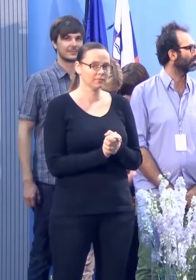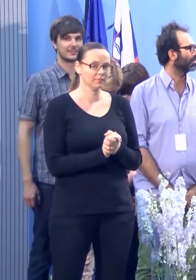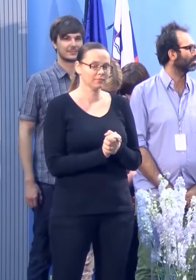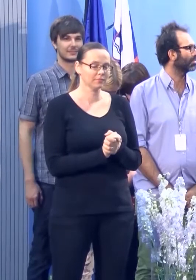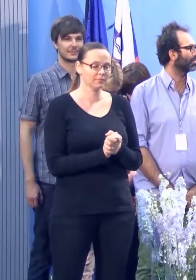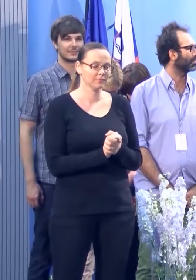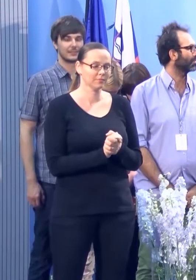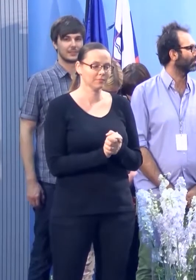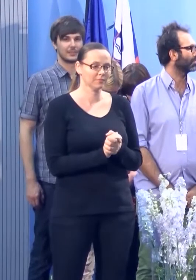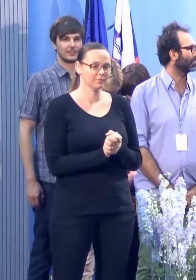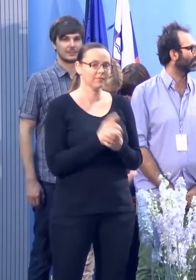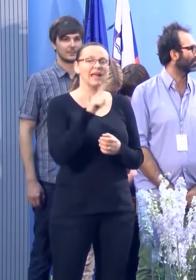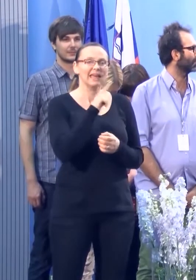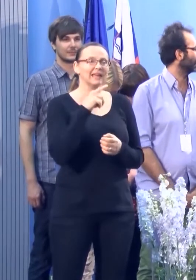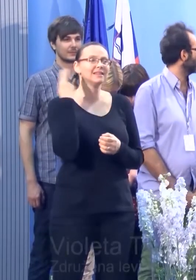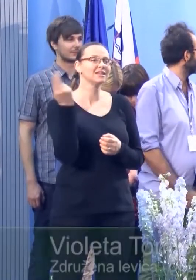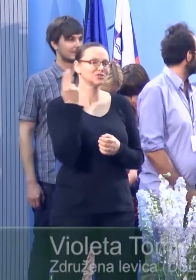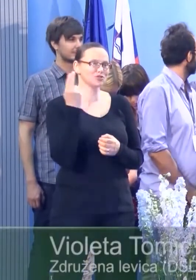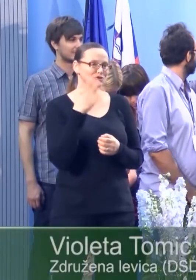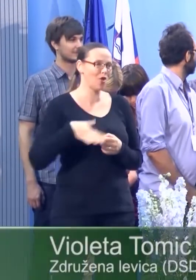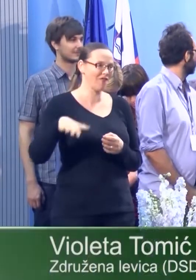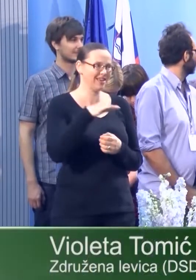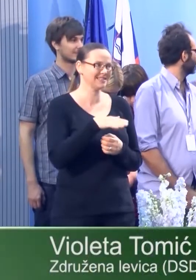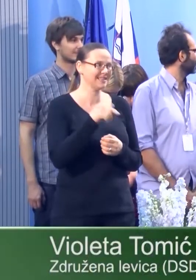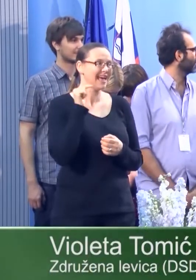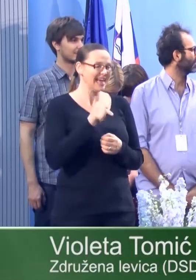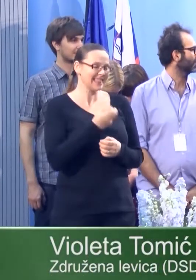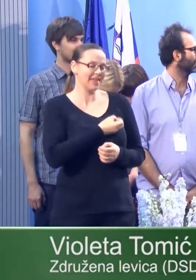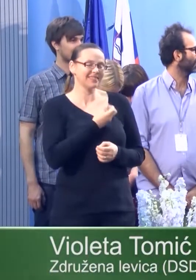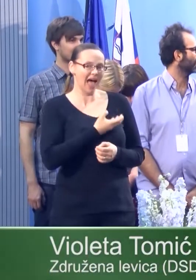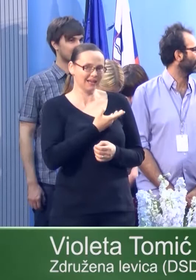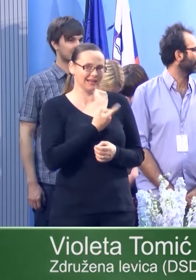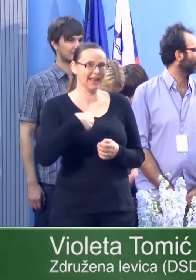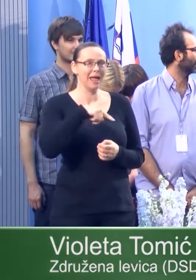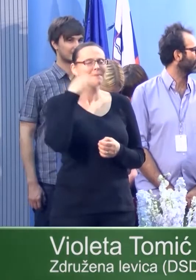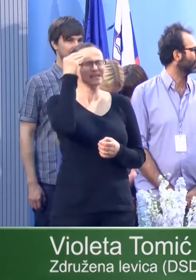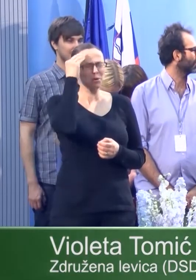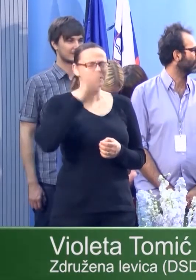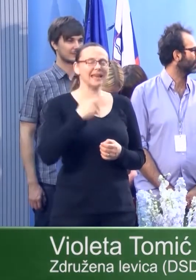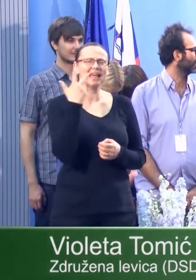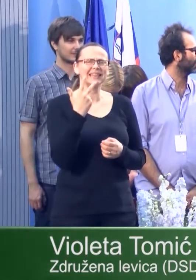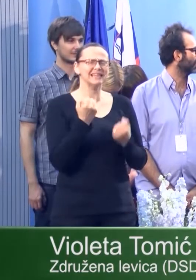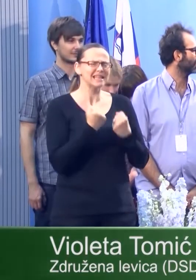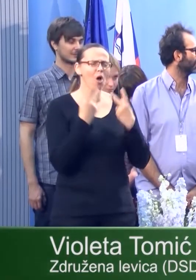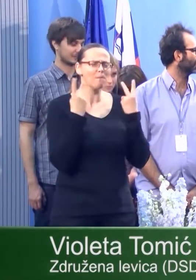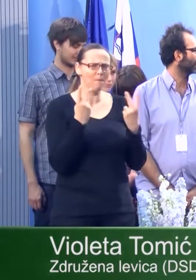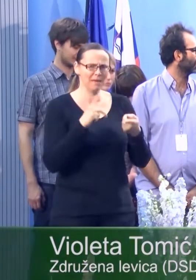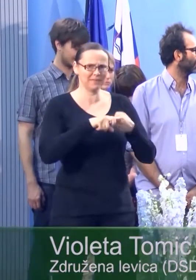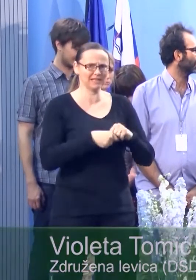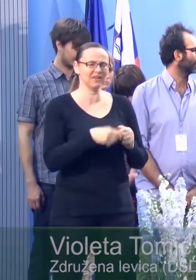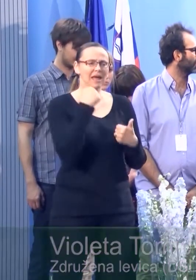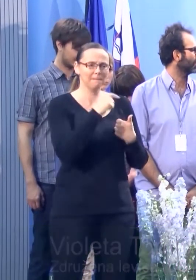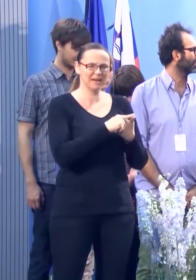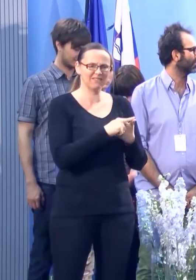in Slovenci, tale nagel me spominja na tri zelo pomembne stvari. Prvo